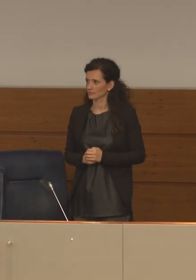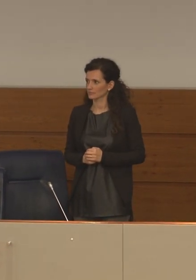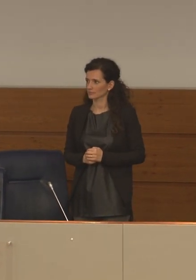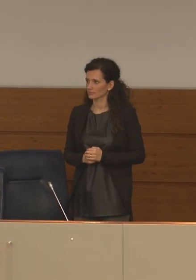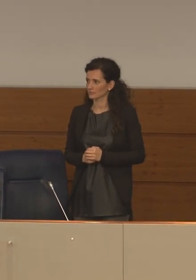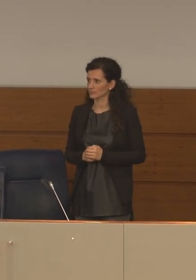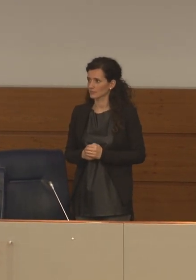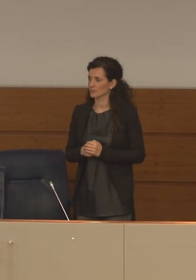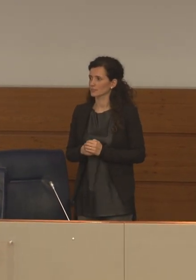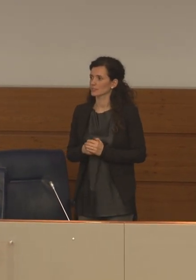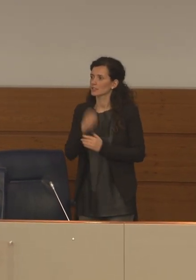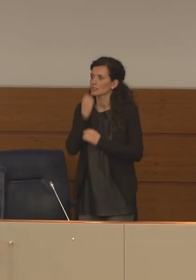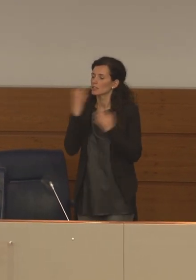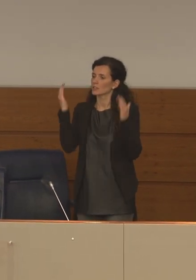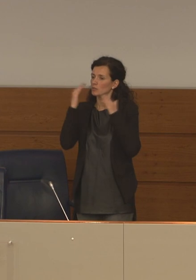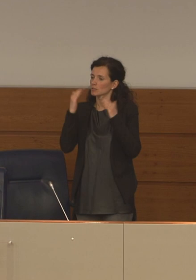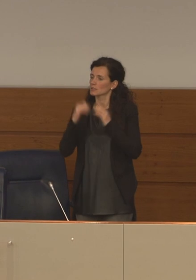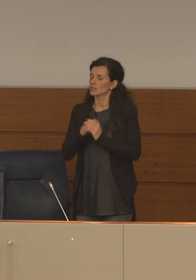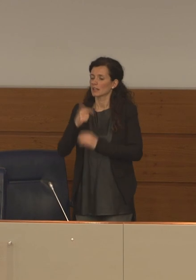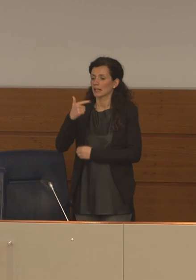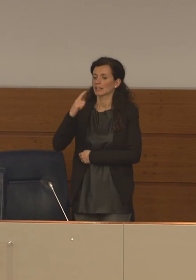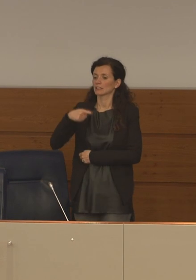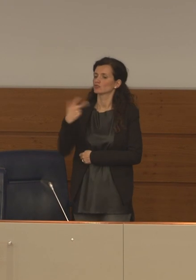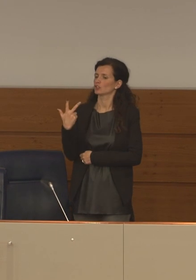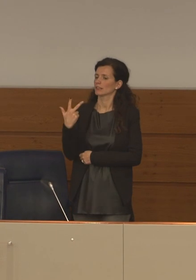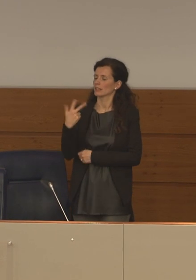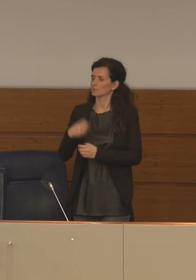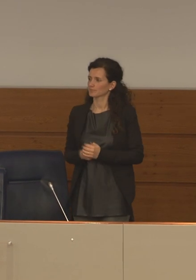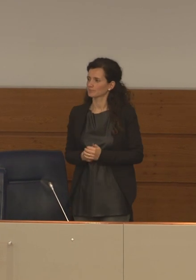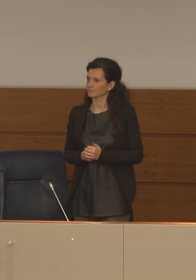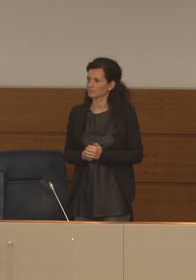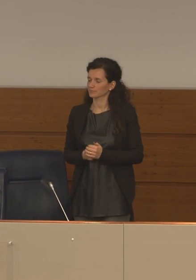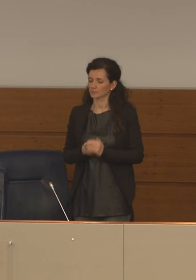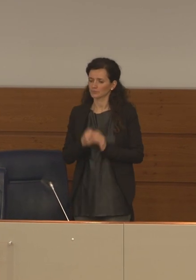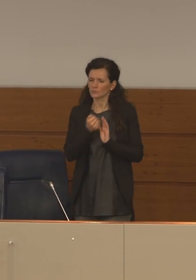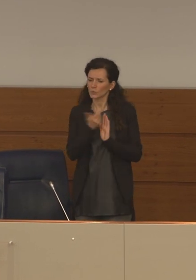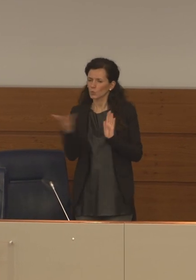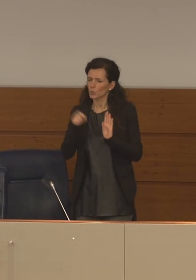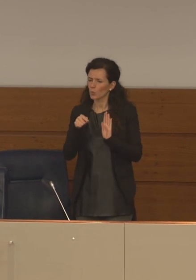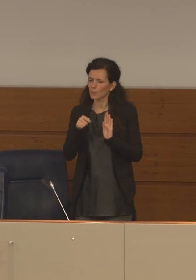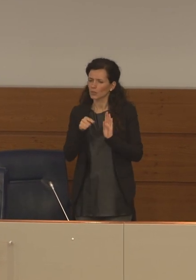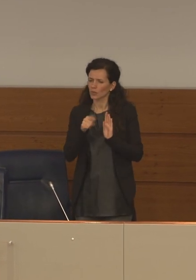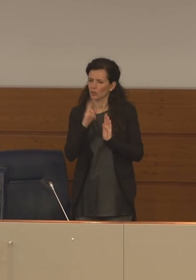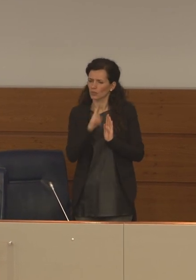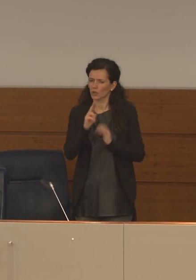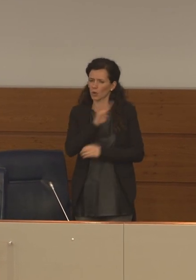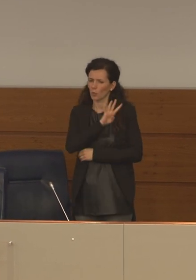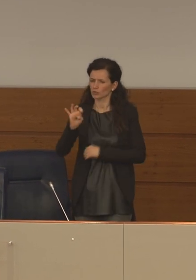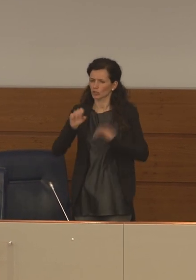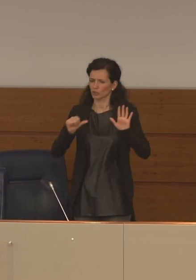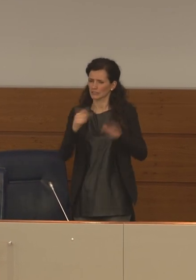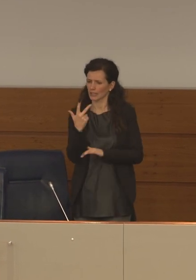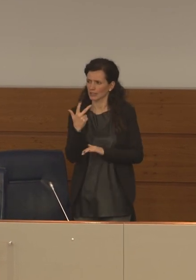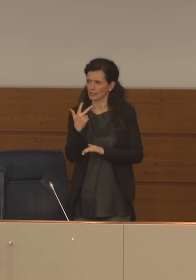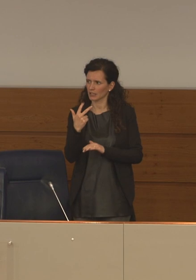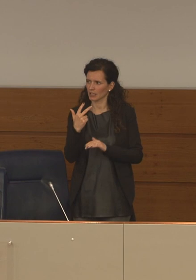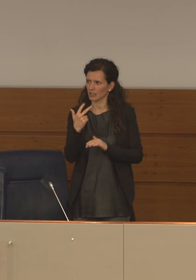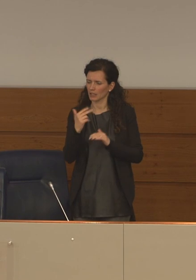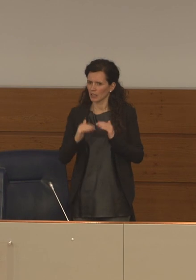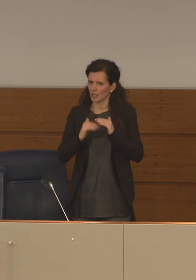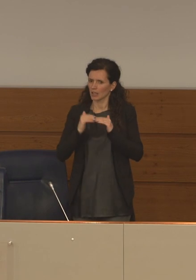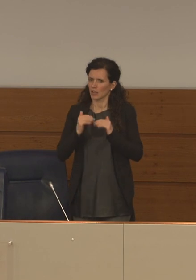salve matano tg3 senta il numero dei decessi 463 crescono al 27